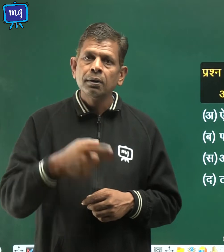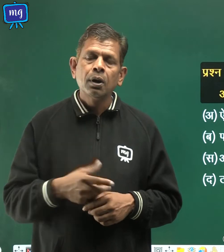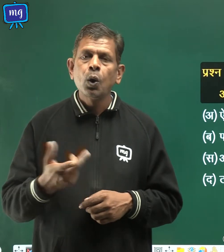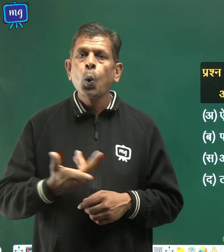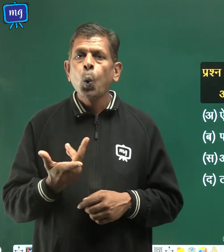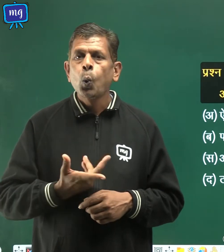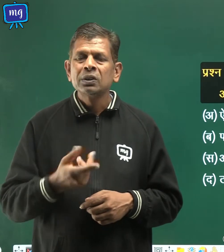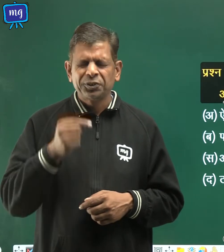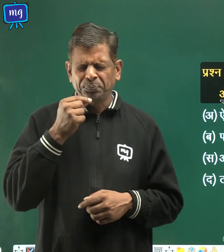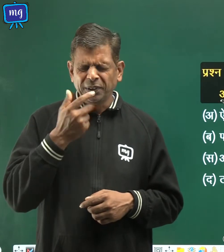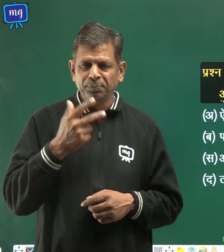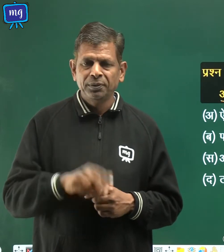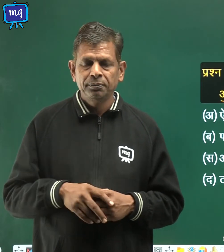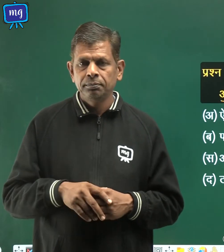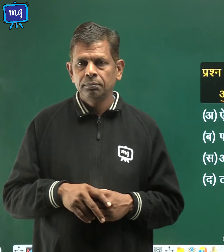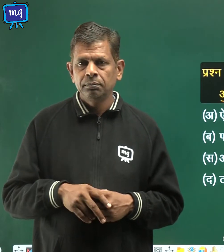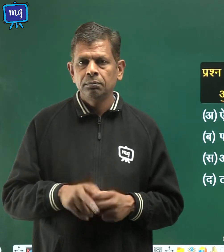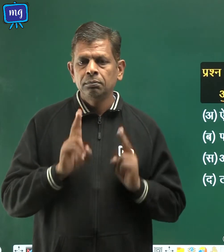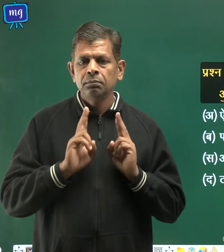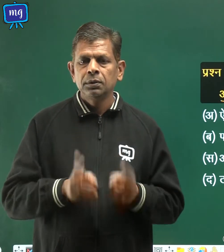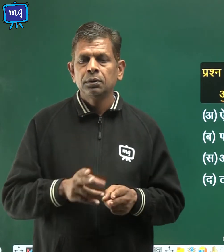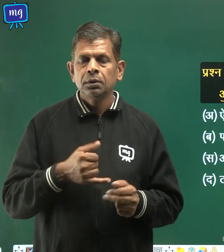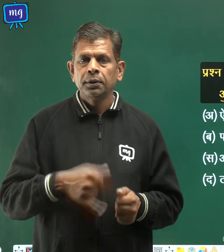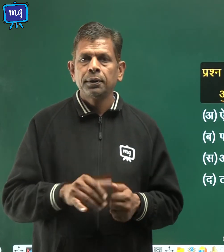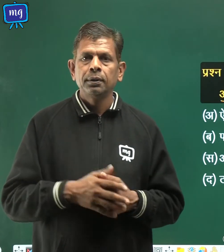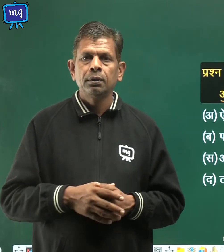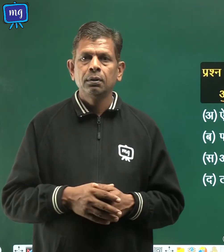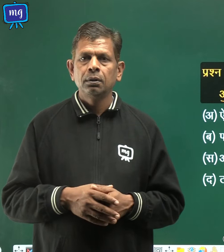कौन सा अम्ल पाया जाता है?